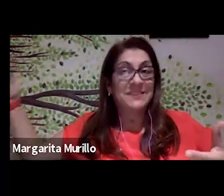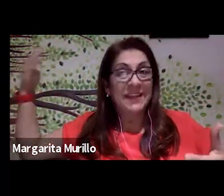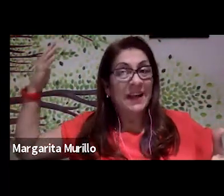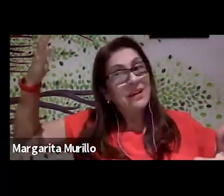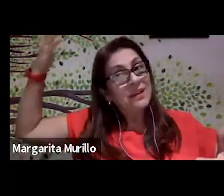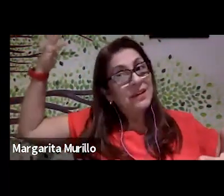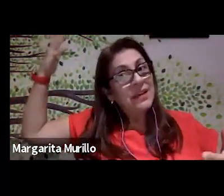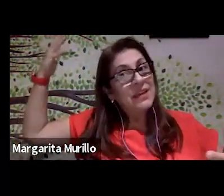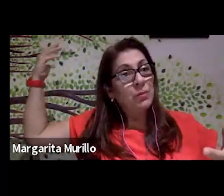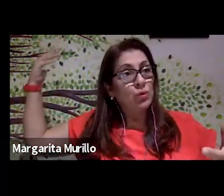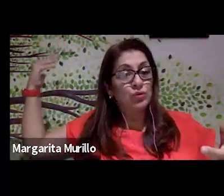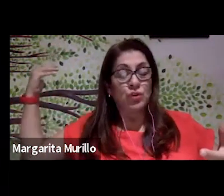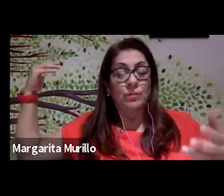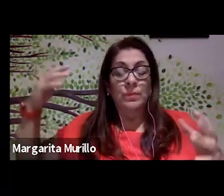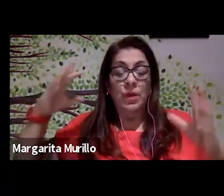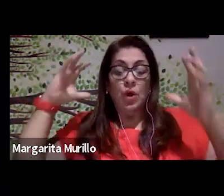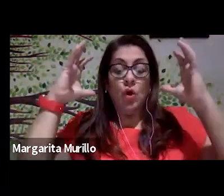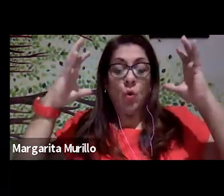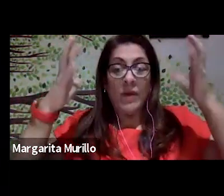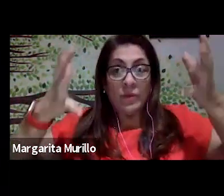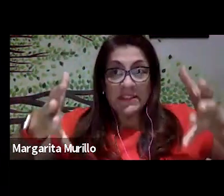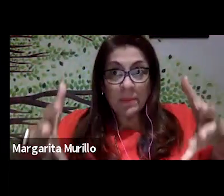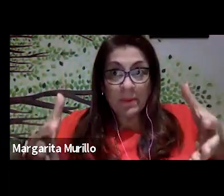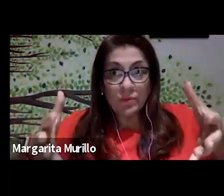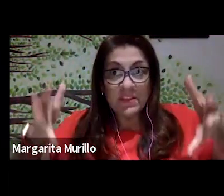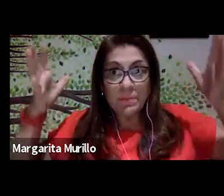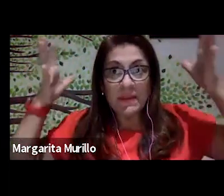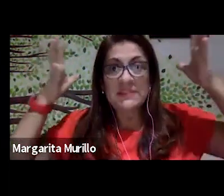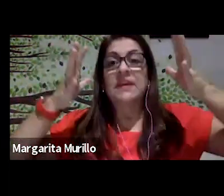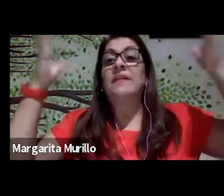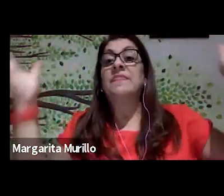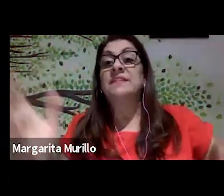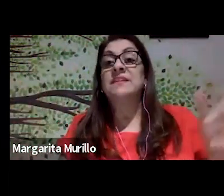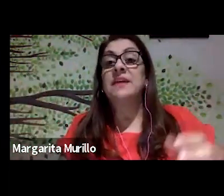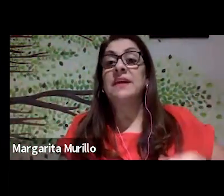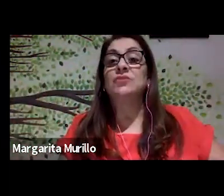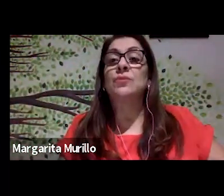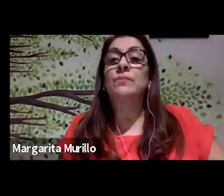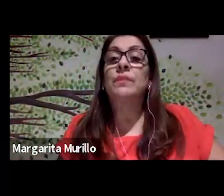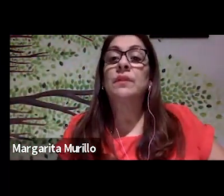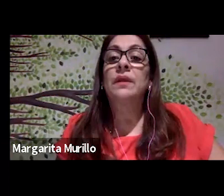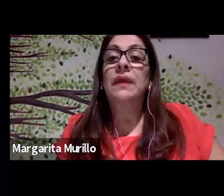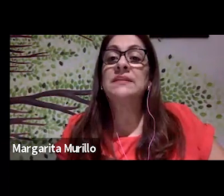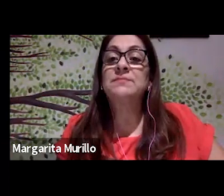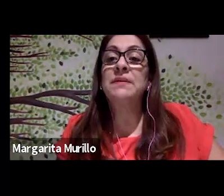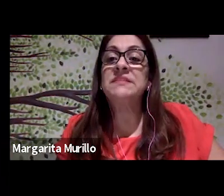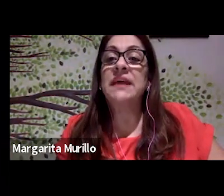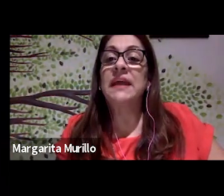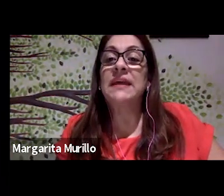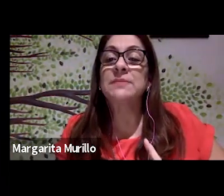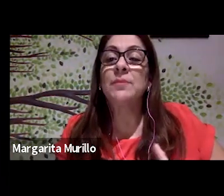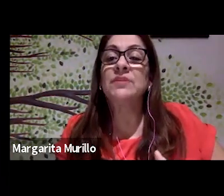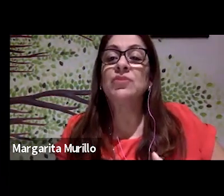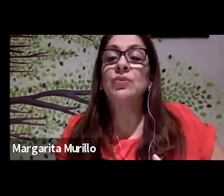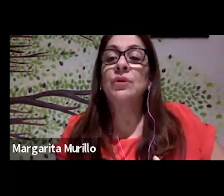ancestral y de evolución cuando en ese momento esa especie decide eso esa